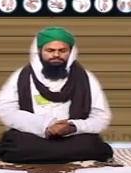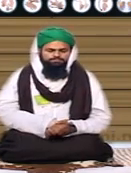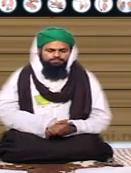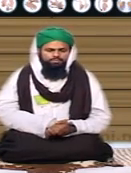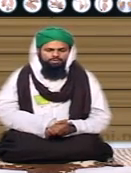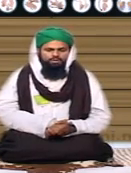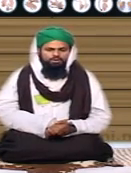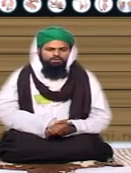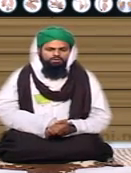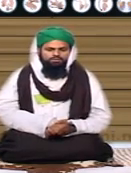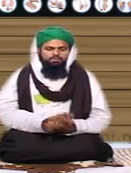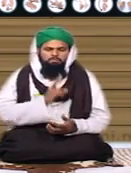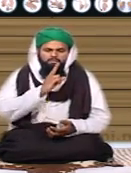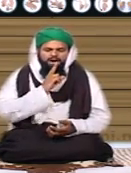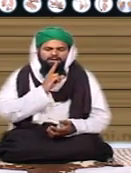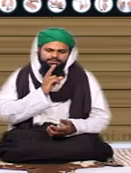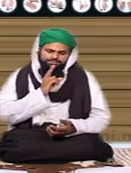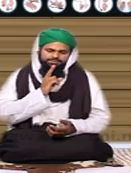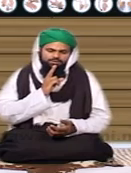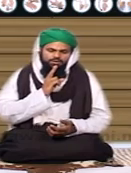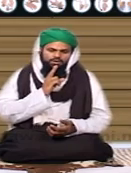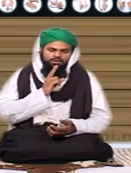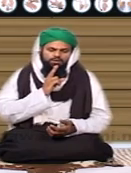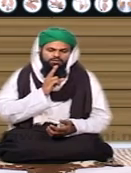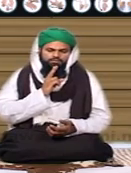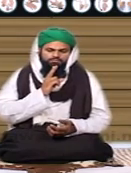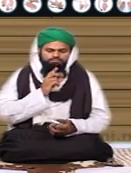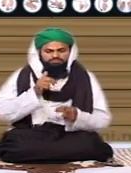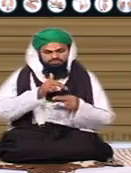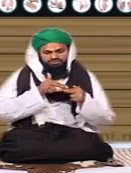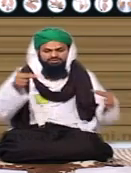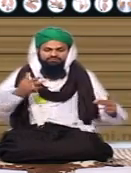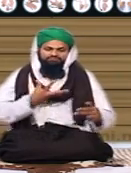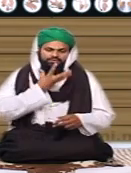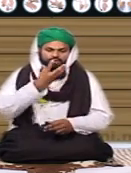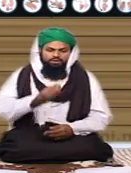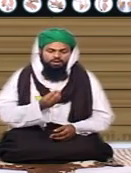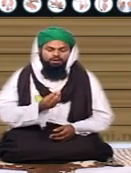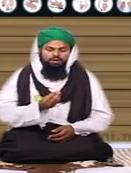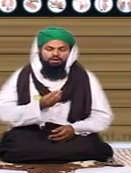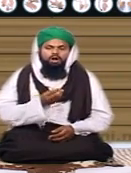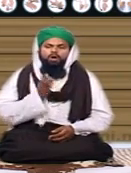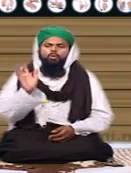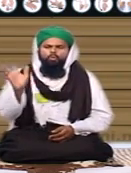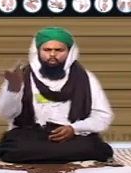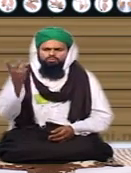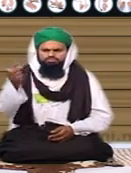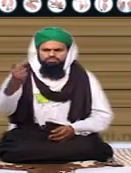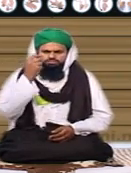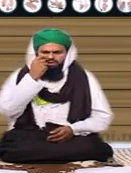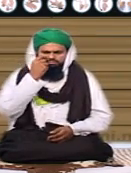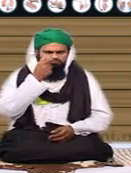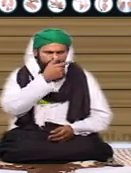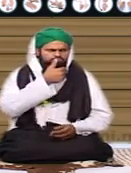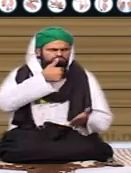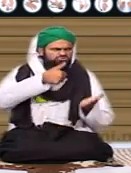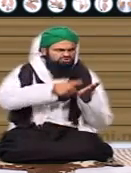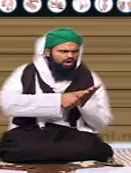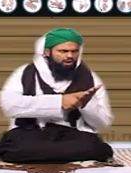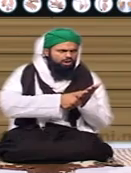آپ کو ہوشیار سمجھتا ہوں، چلیے اس کی دلیل یہ ہے کہ میں اپنے آپ کو ہوشیار سمجھتا ہوں کہ اگر آپ میں سے مجھے کوئی کہہ دے کہ